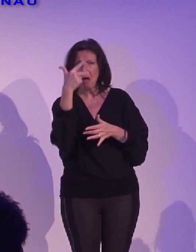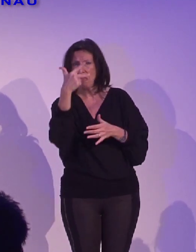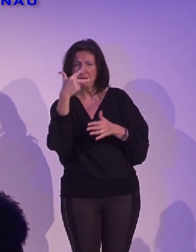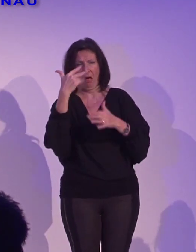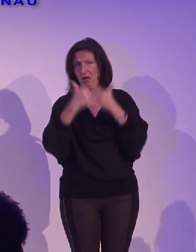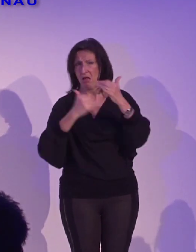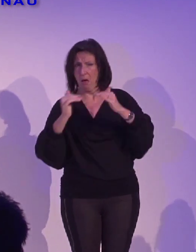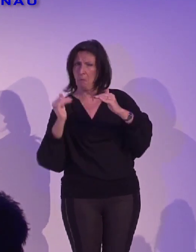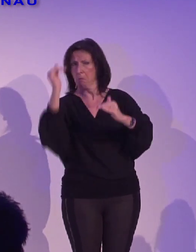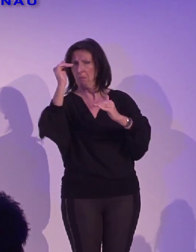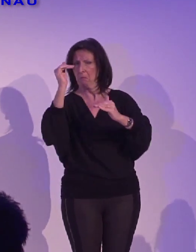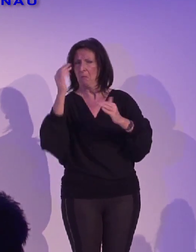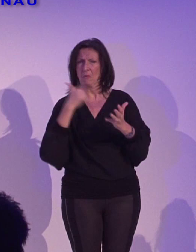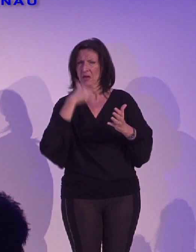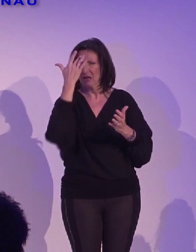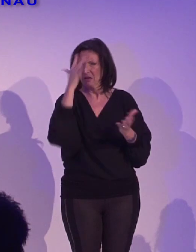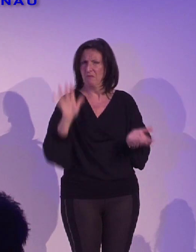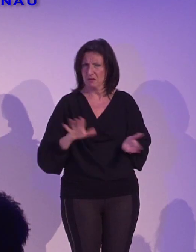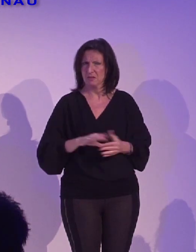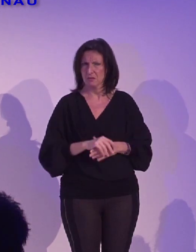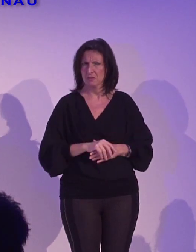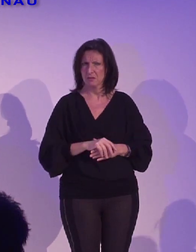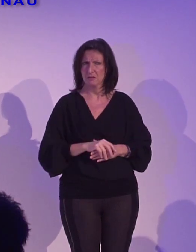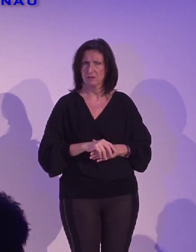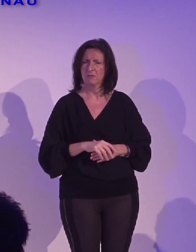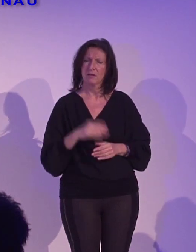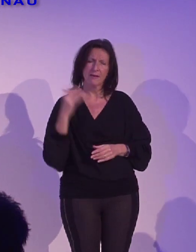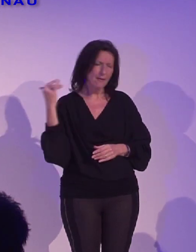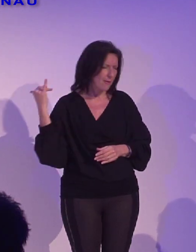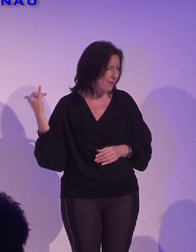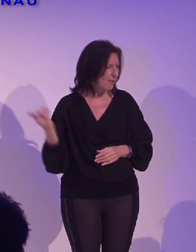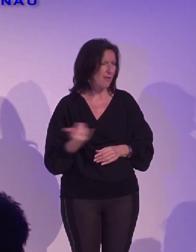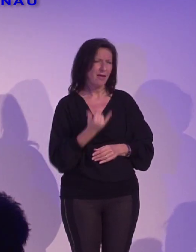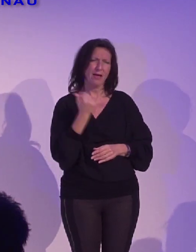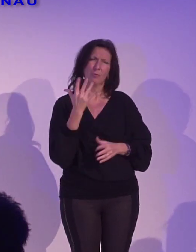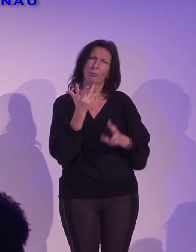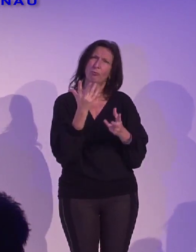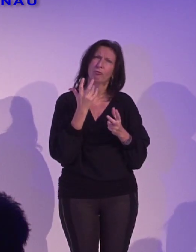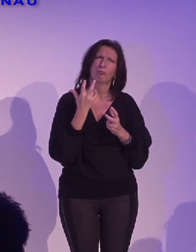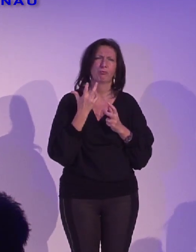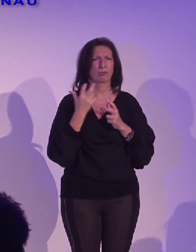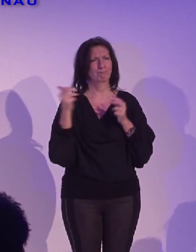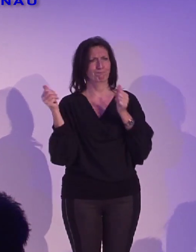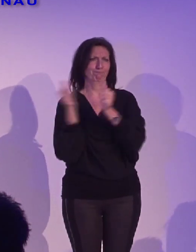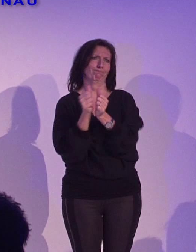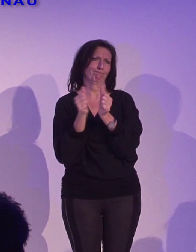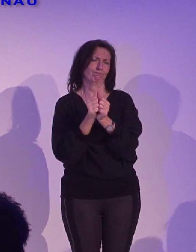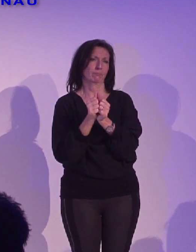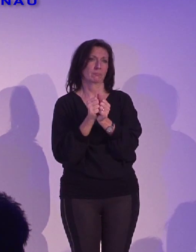Jahre älter als ich. Das weiß ich nicht mehr. Ich habe mich immer nach einem Freund gesehnt.